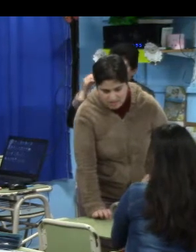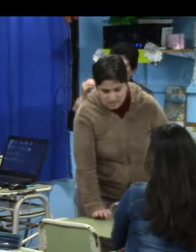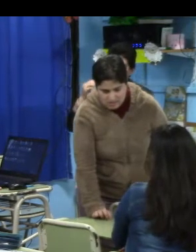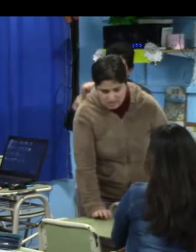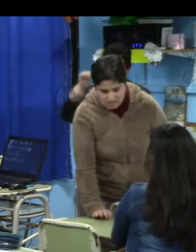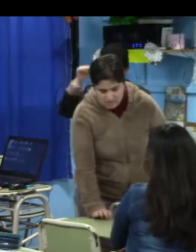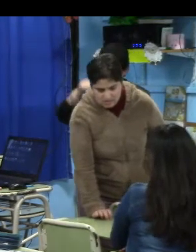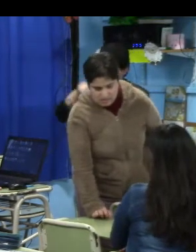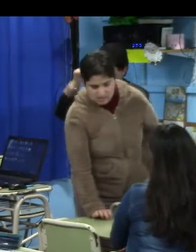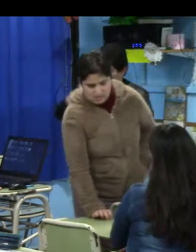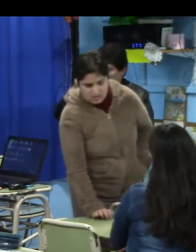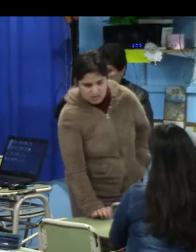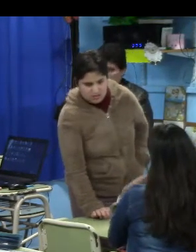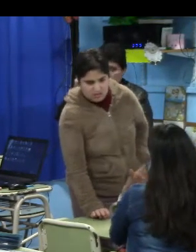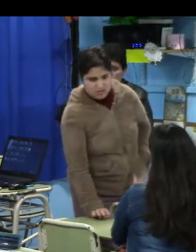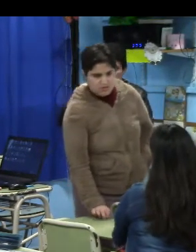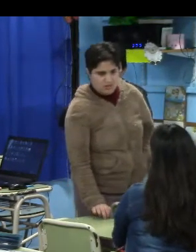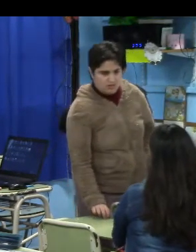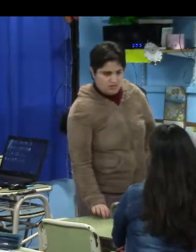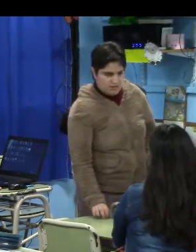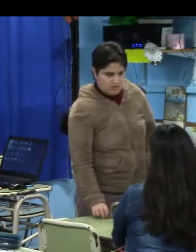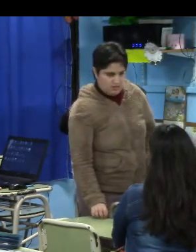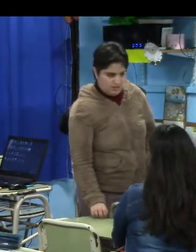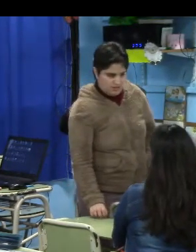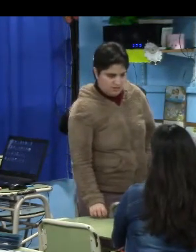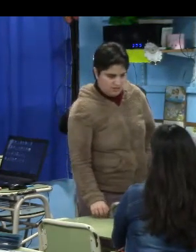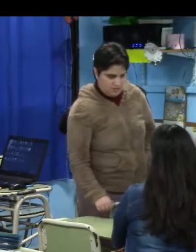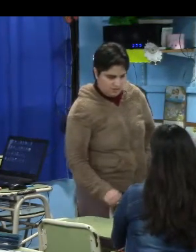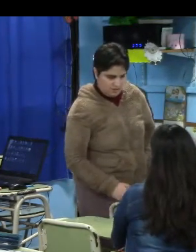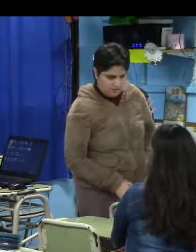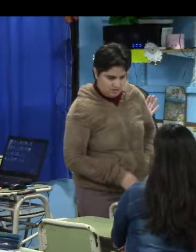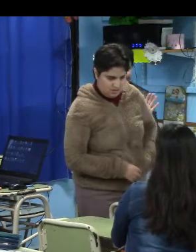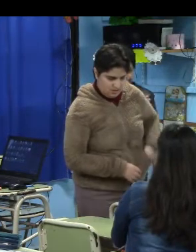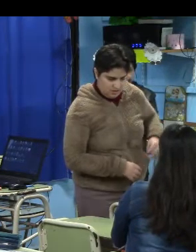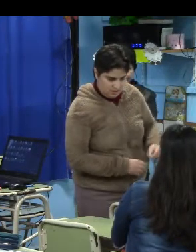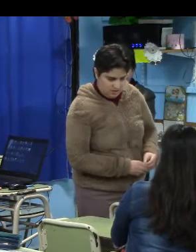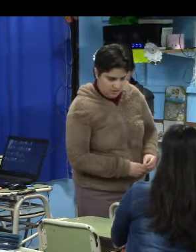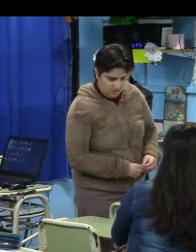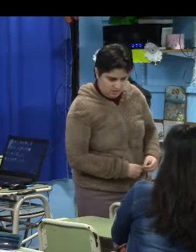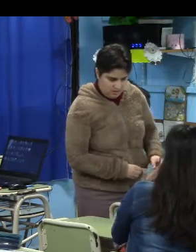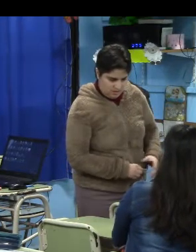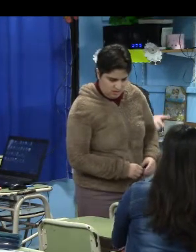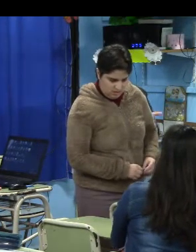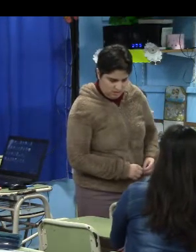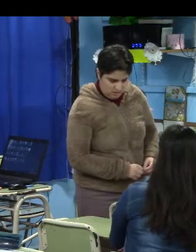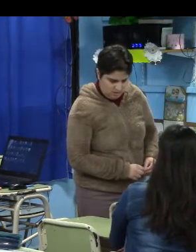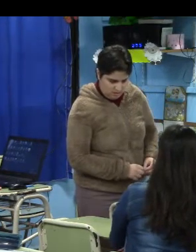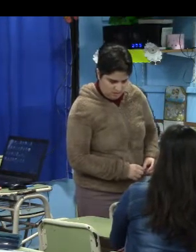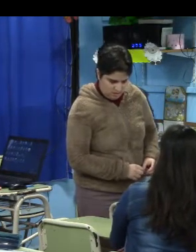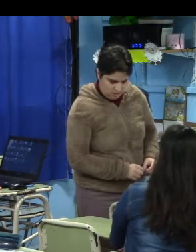día también se ha puesto a disposición mucho material bibliográfico a través de los